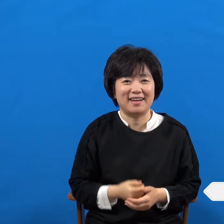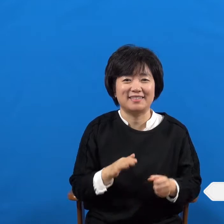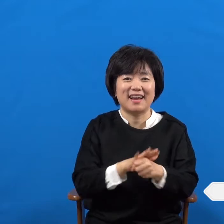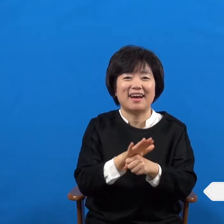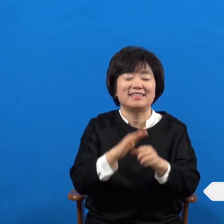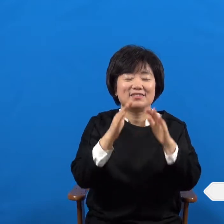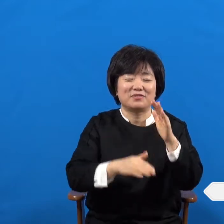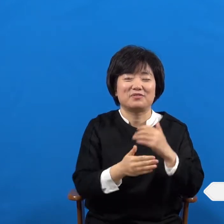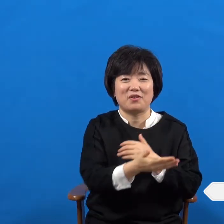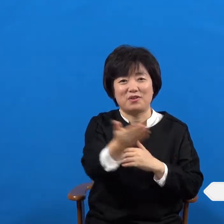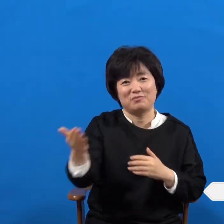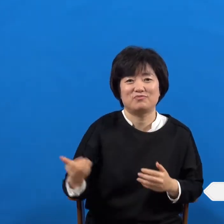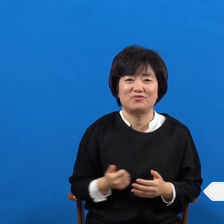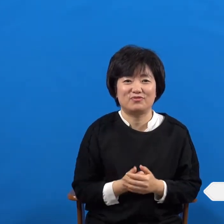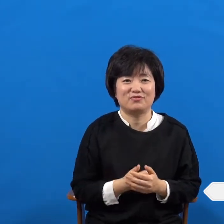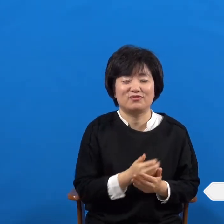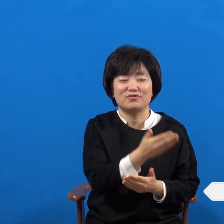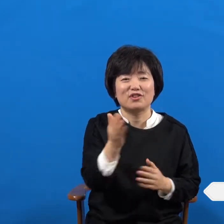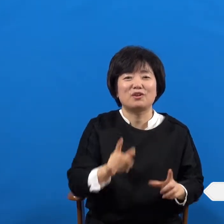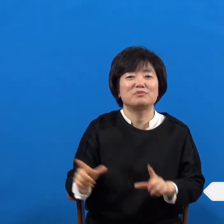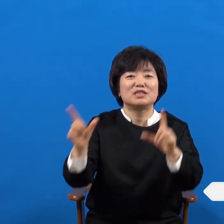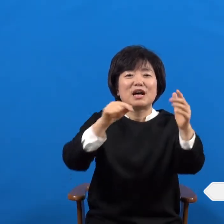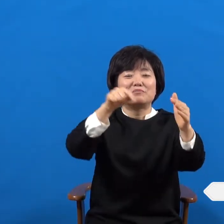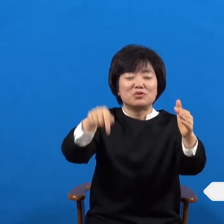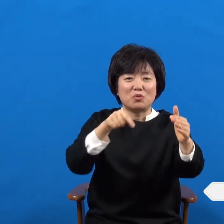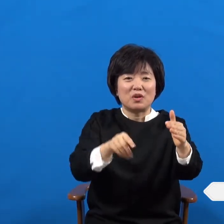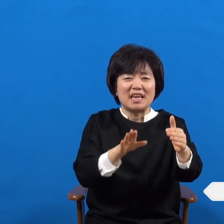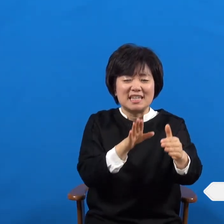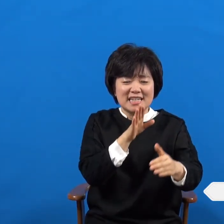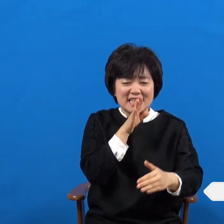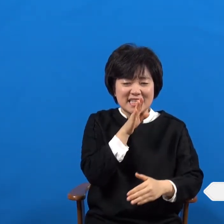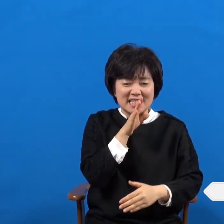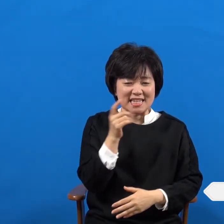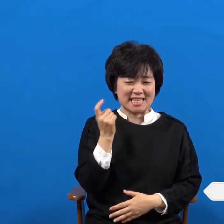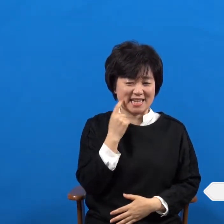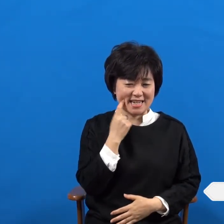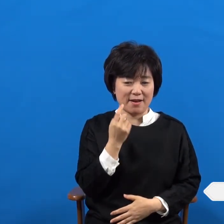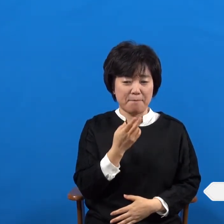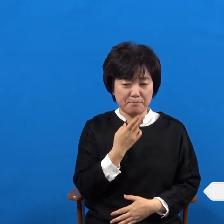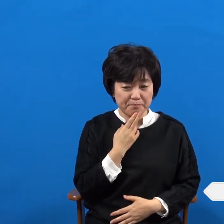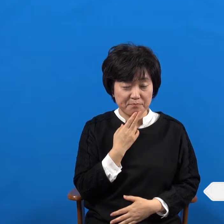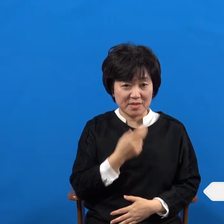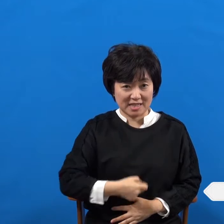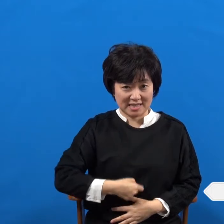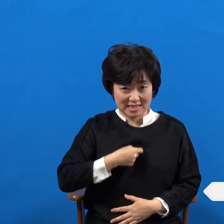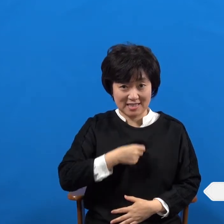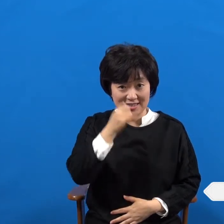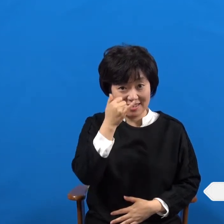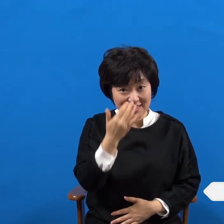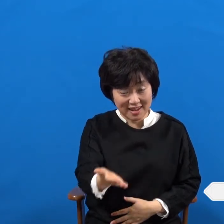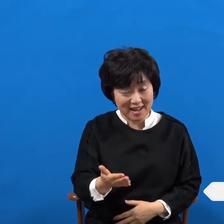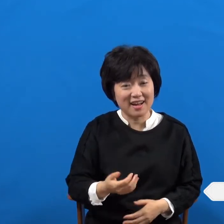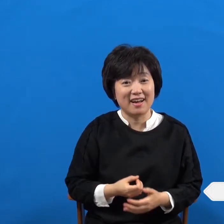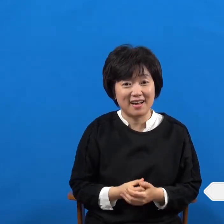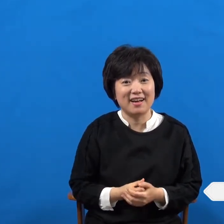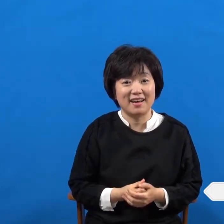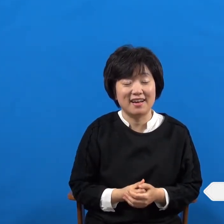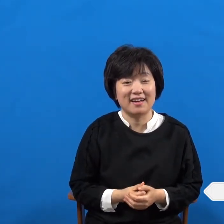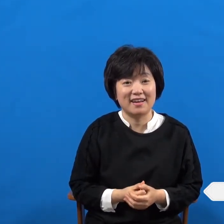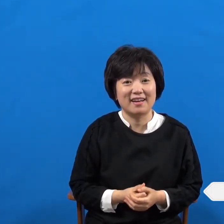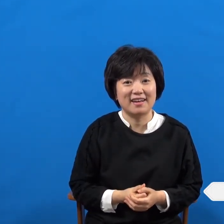사랑해요 여러분, 우리 삶 가운데 진실함이 있는가? 진솔함이 있는가?